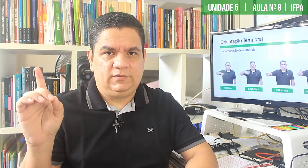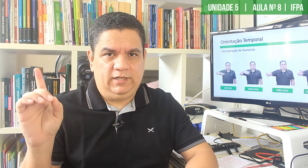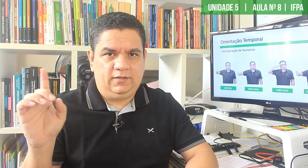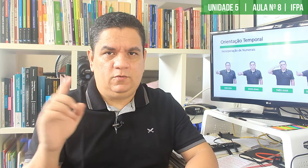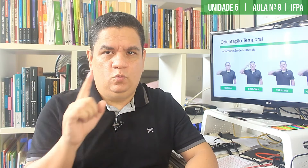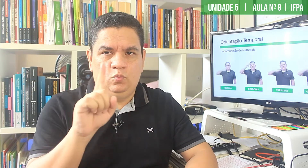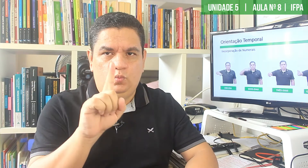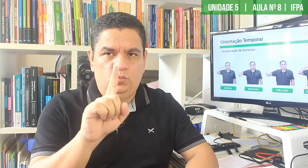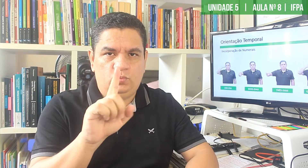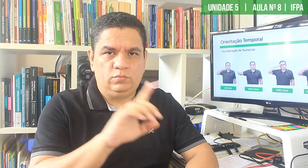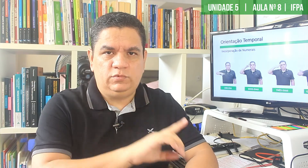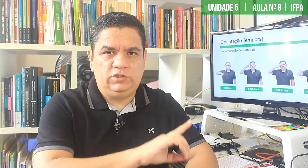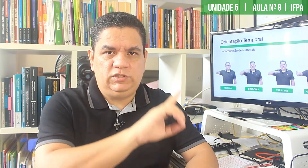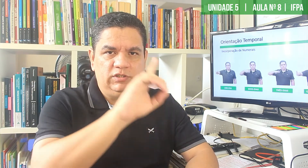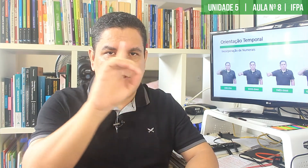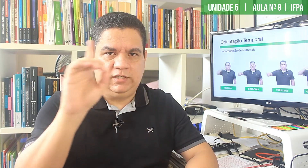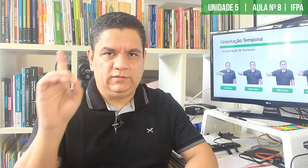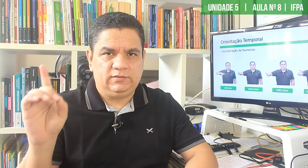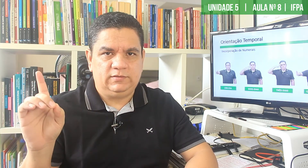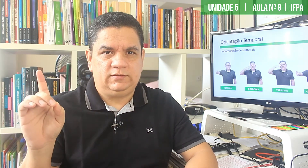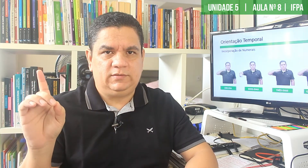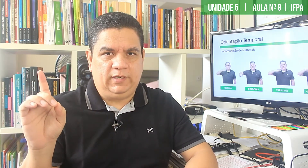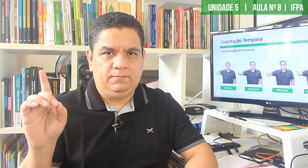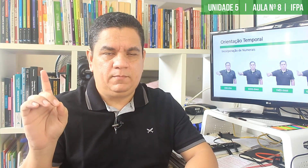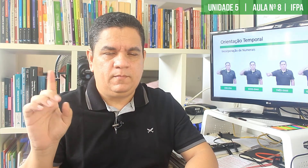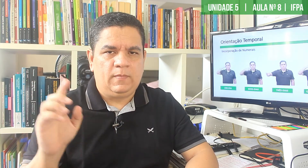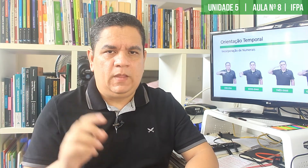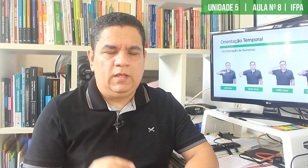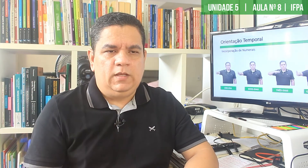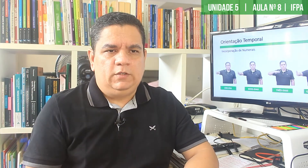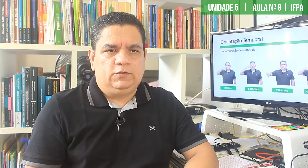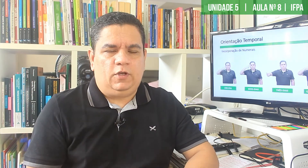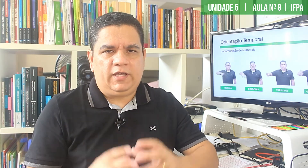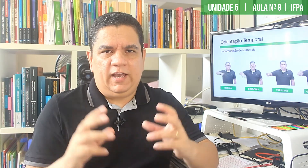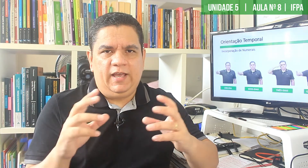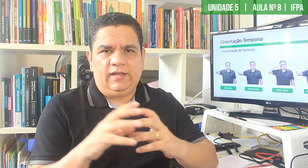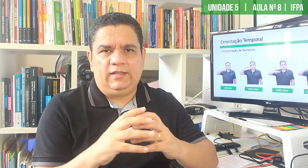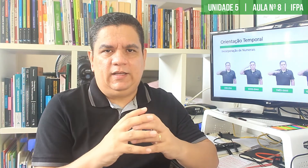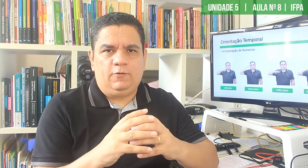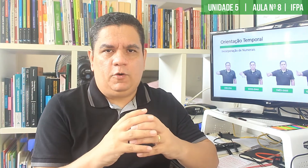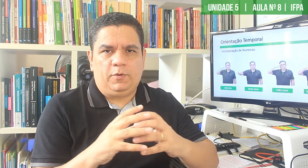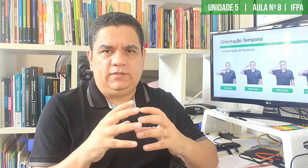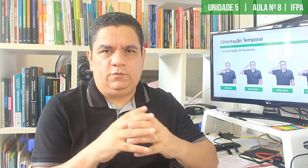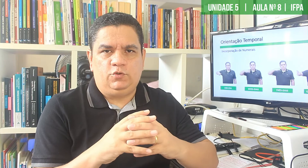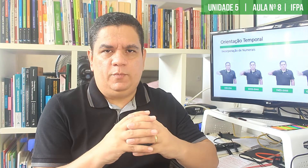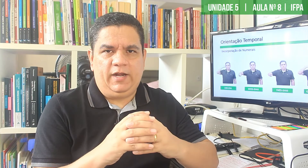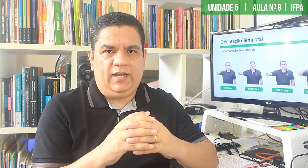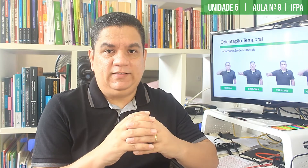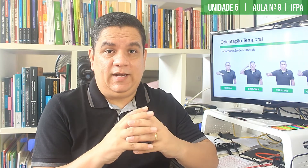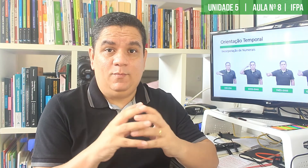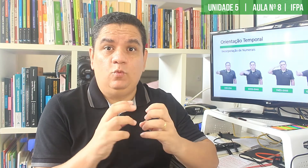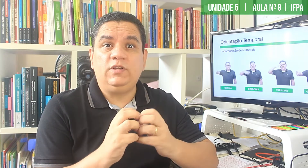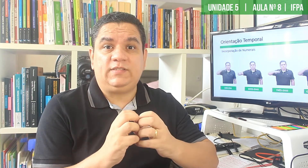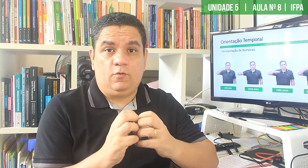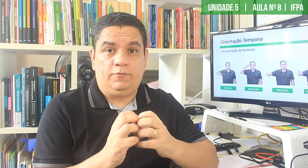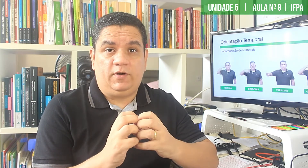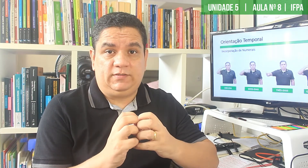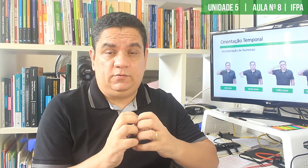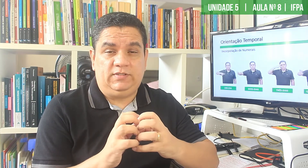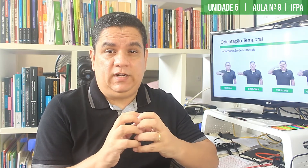né? Dia, tá? Só que a regra da incorporação de numerais, ela muda essa configuração dos sinais,